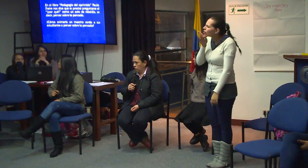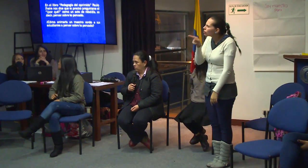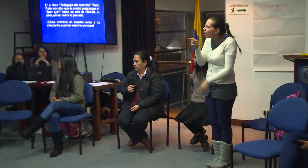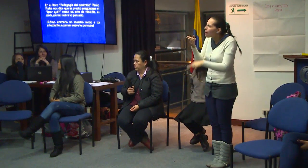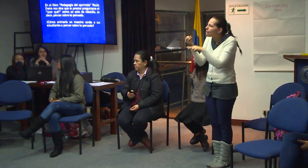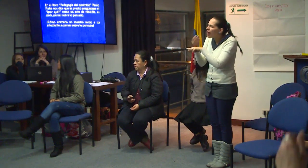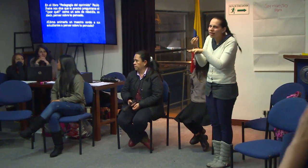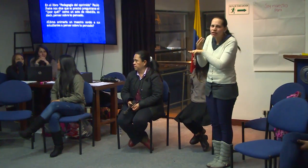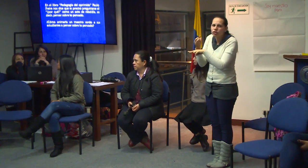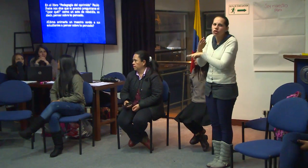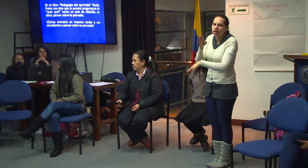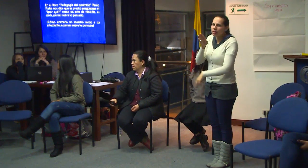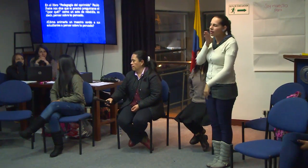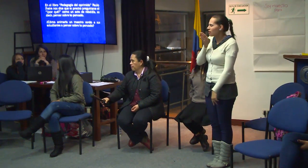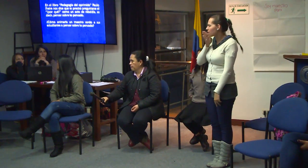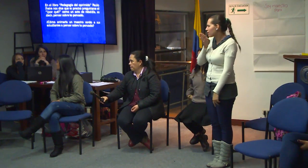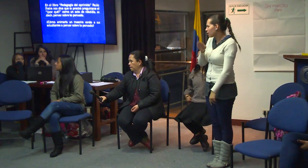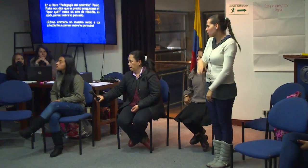maestros.